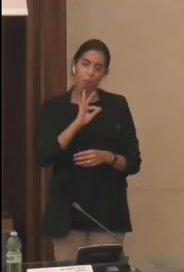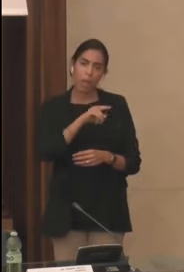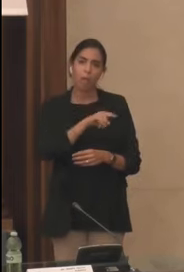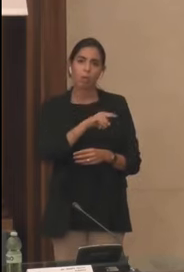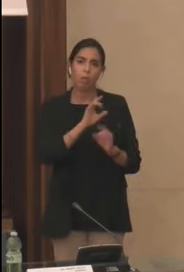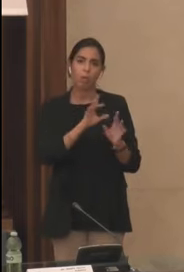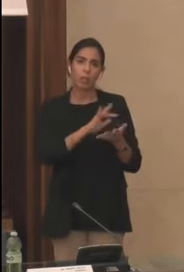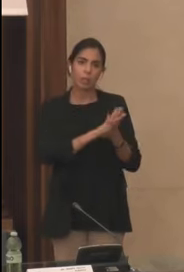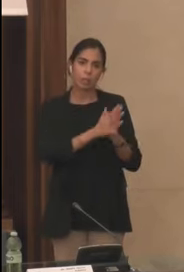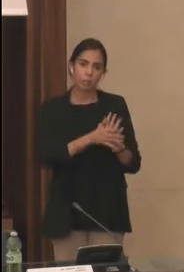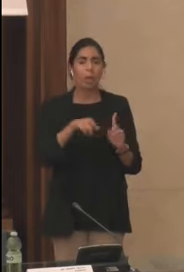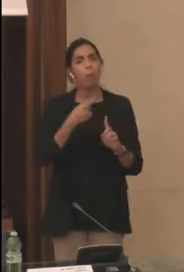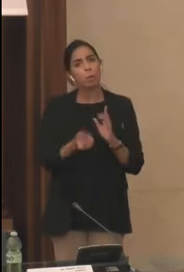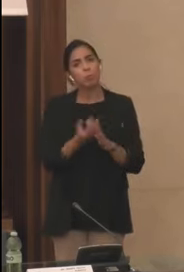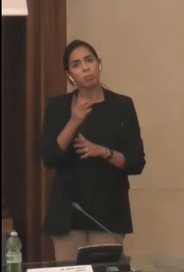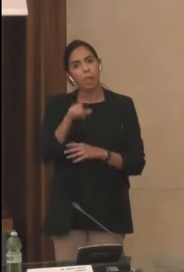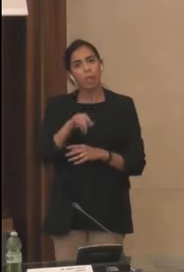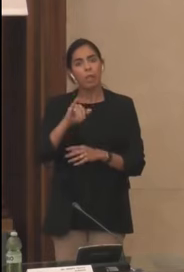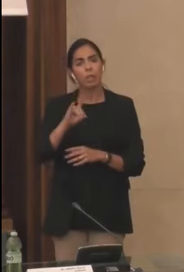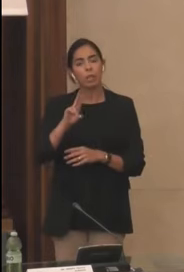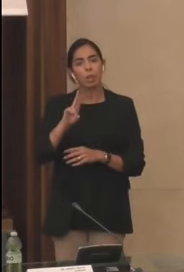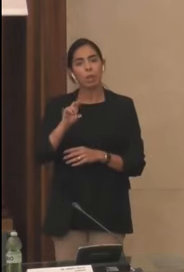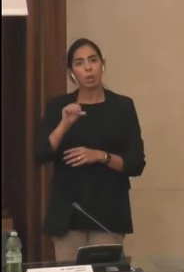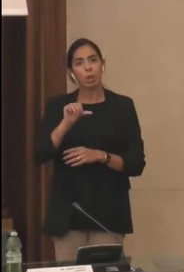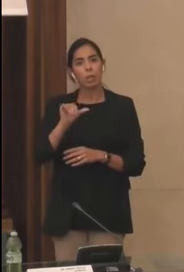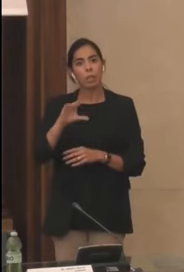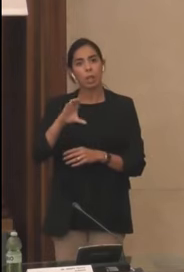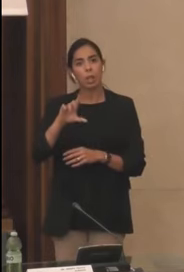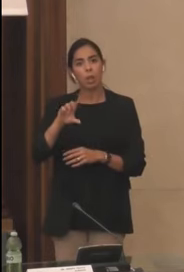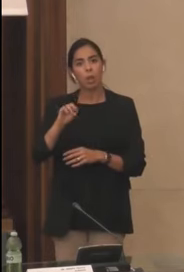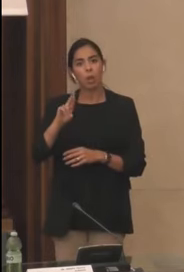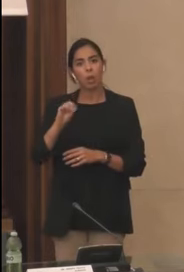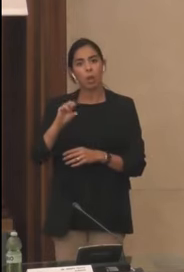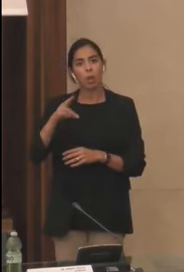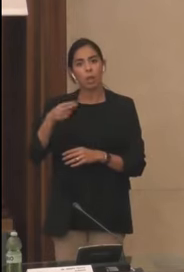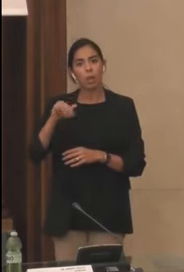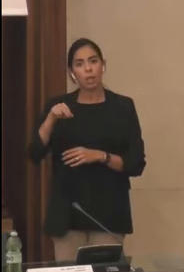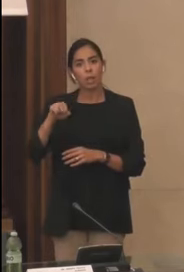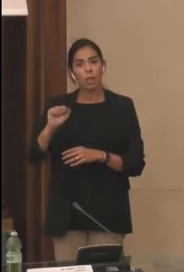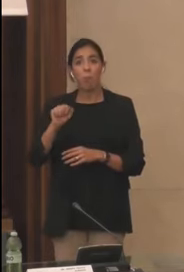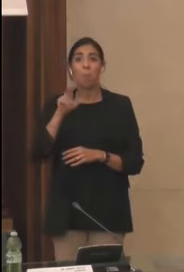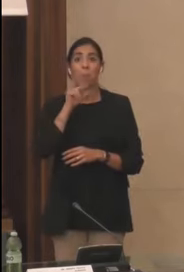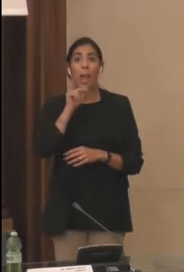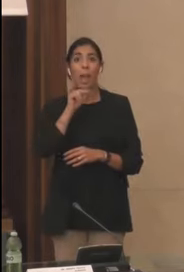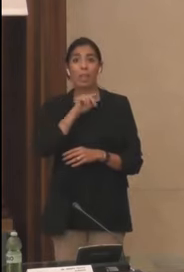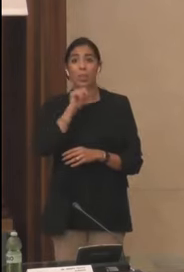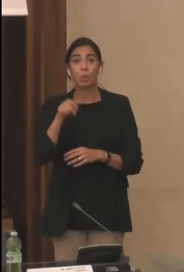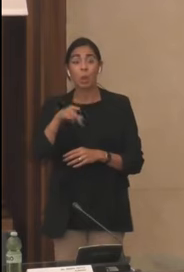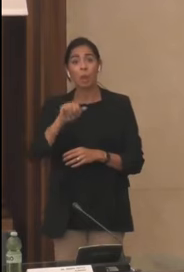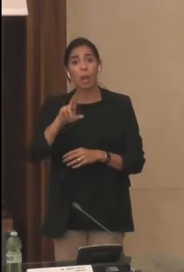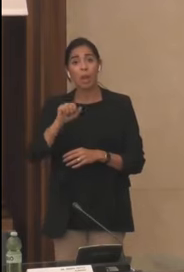esta enfermedad, y a partir de abril yo usé ese protocolo, hidroxicloroquina, acitromicina, con buenos